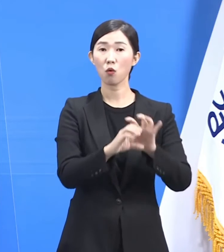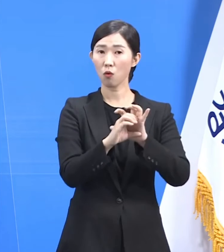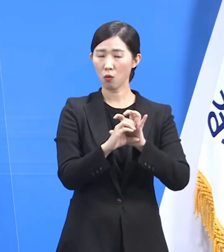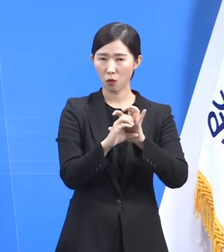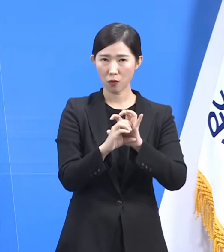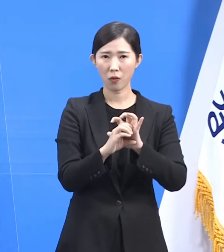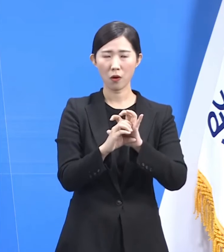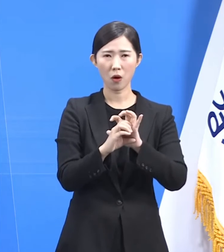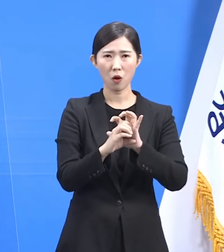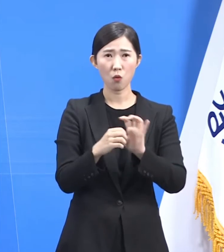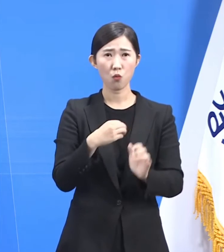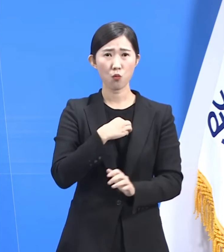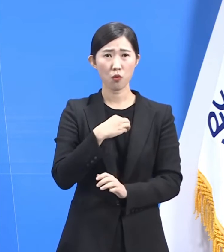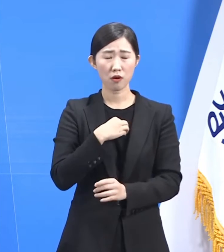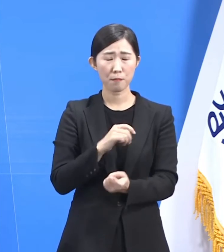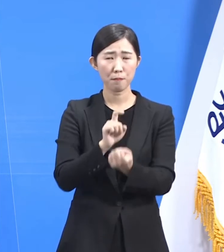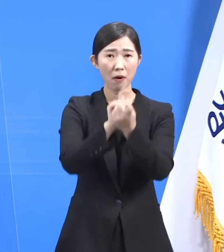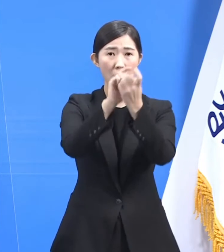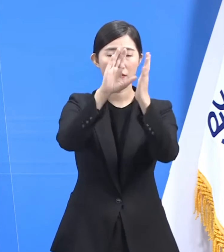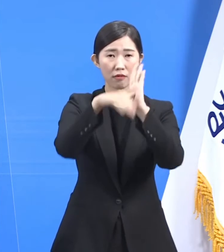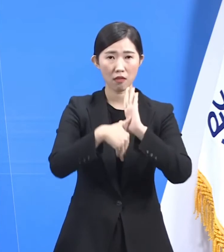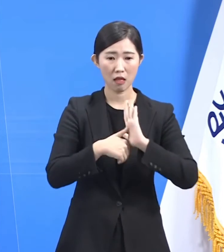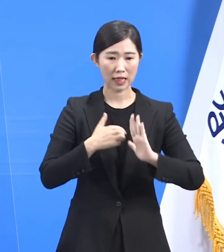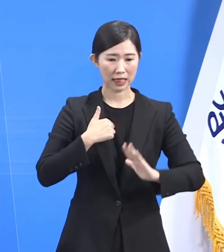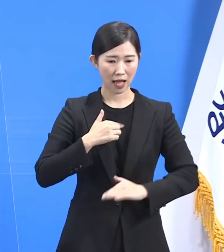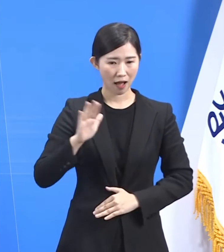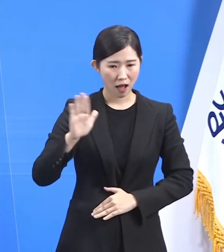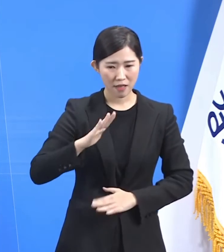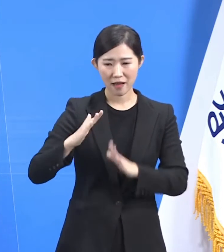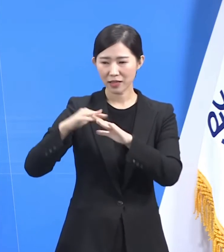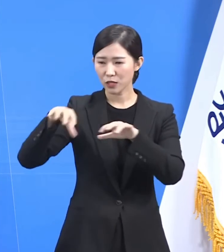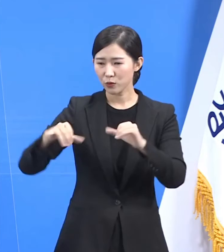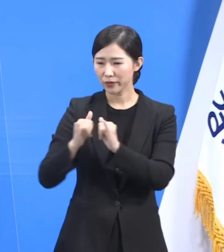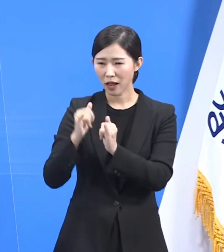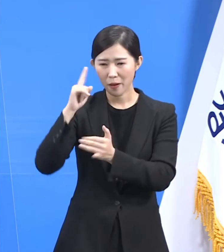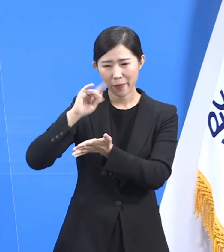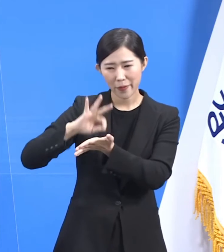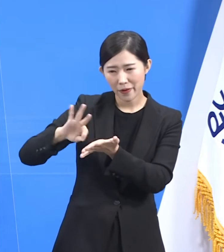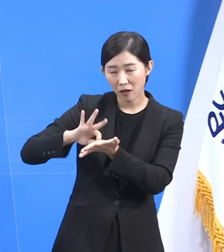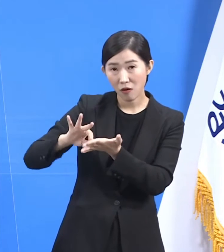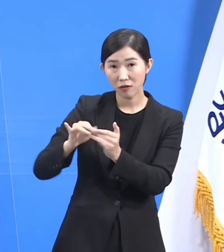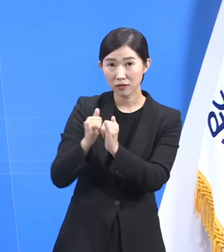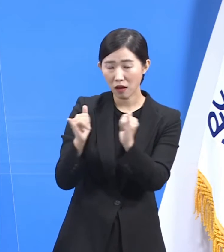앞에 나보다 이웃을 생각하는 우리 도민 여러분의 모습 속에서